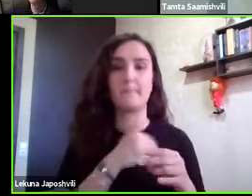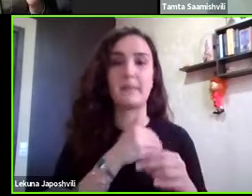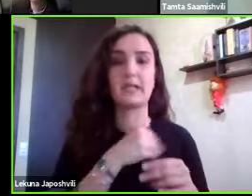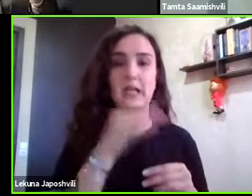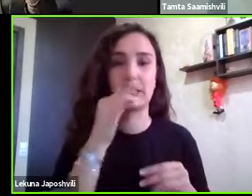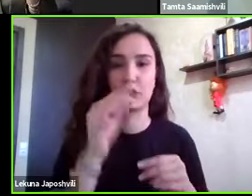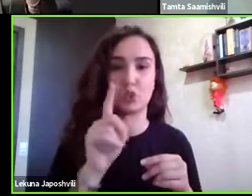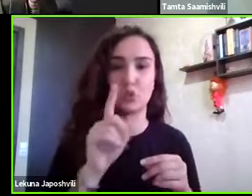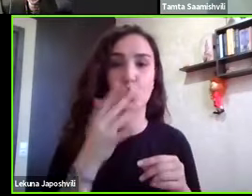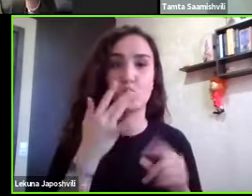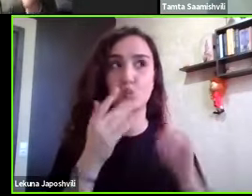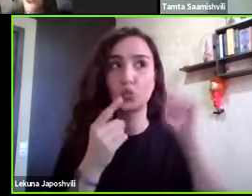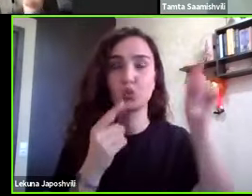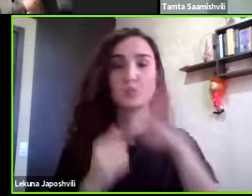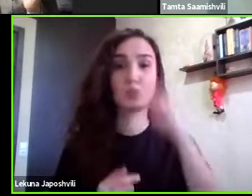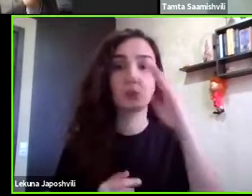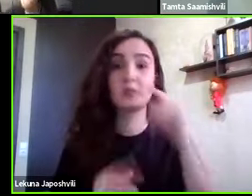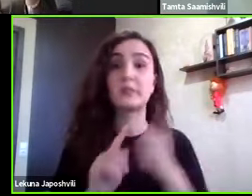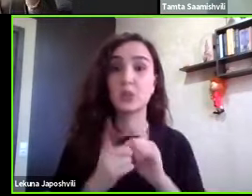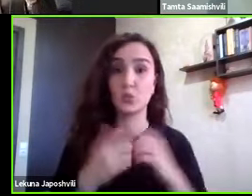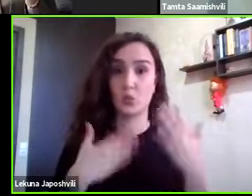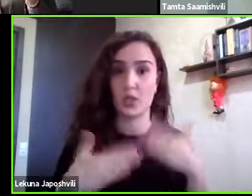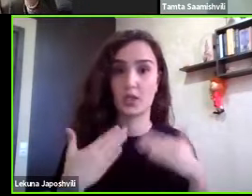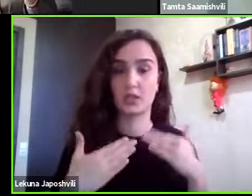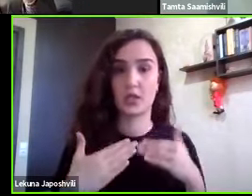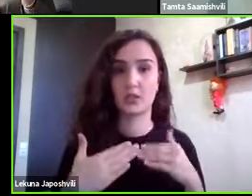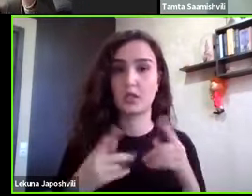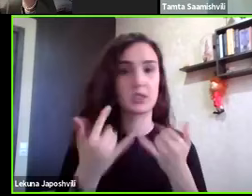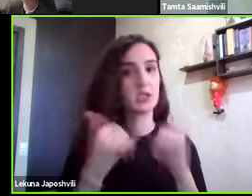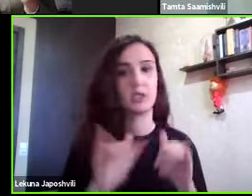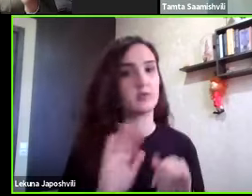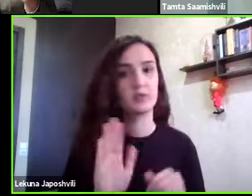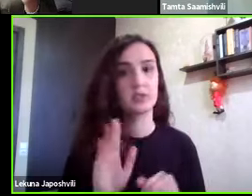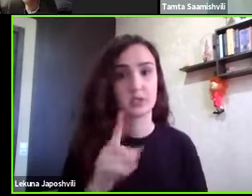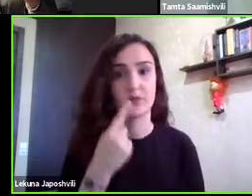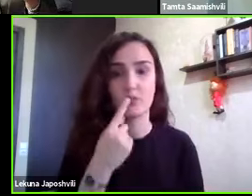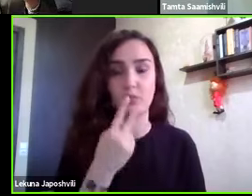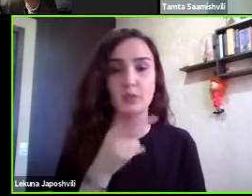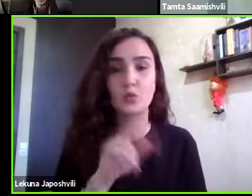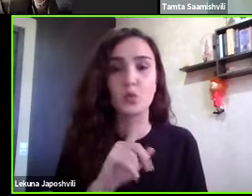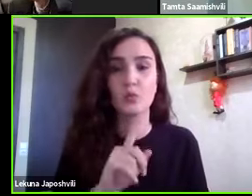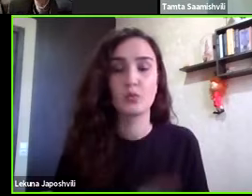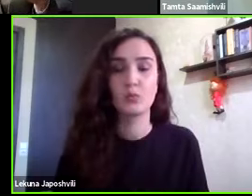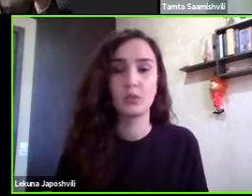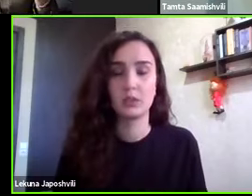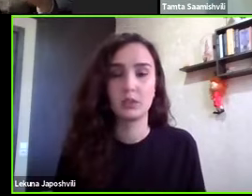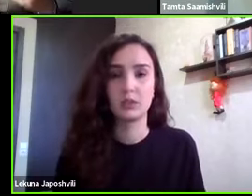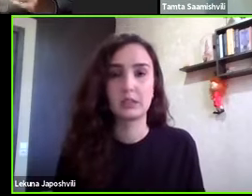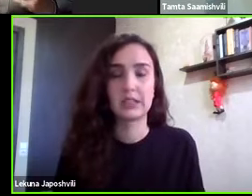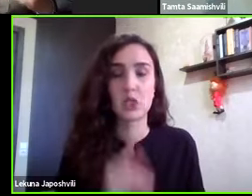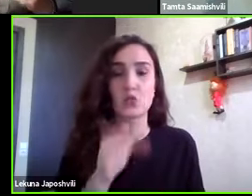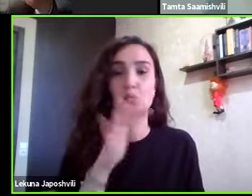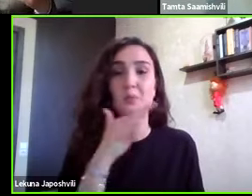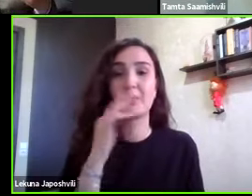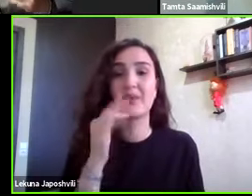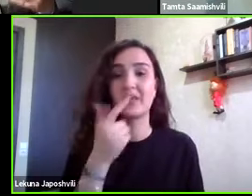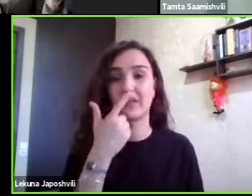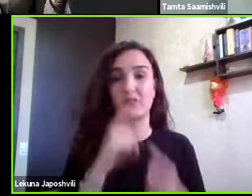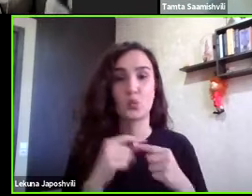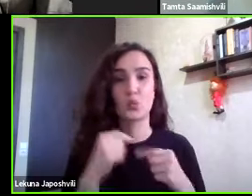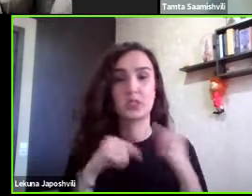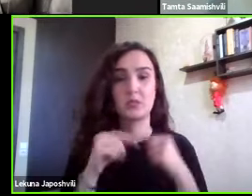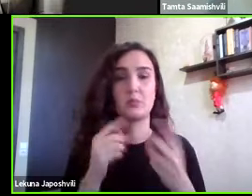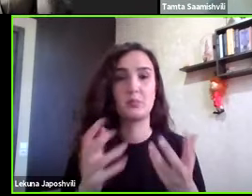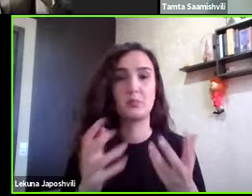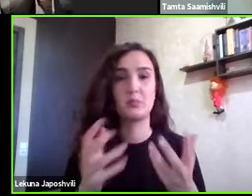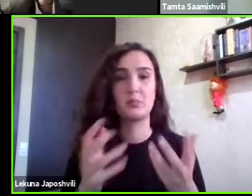რომ უცხოეთში მშობლებს უხარიათ ეს და არ გაგიკვირდეთ, რასაც ვამბობ ხა, იმიტომ რომ რაც უფრო ბევრ ვირუს მიიღებს,